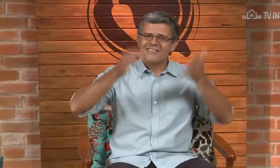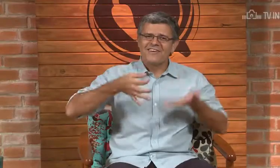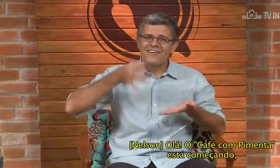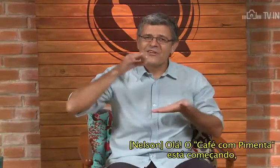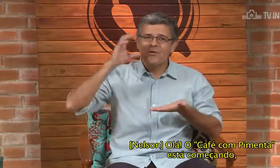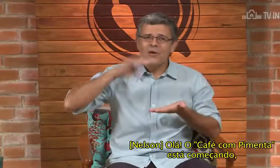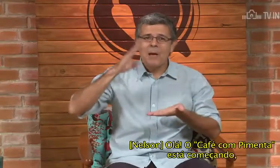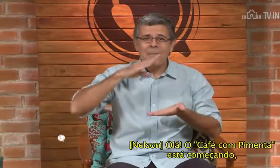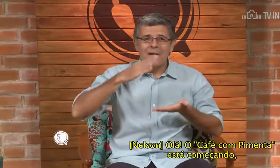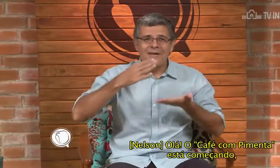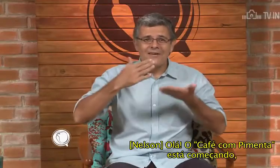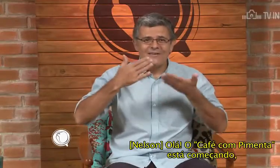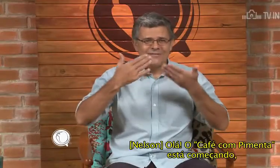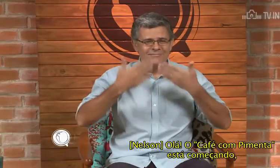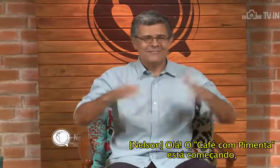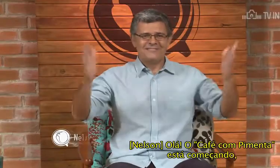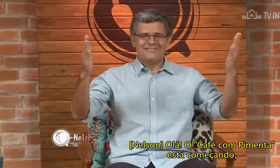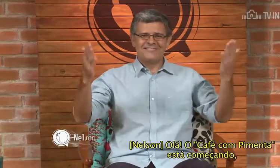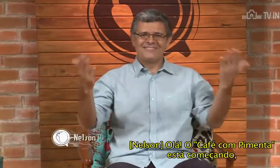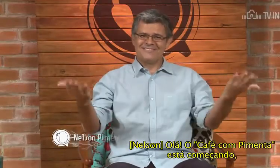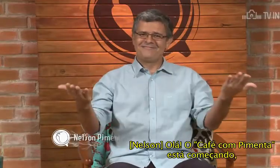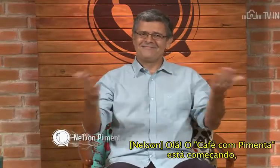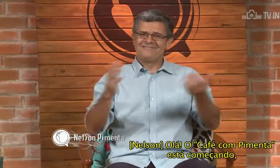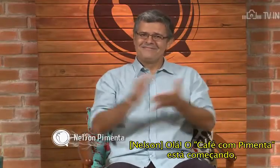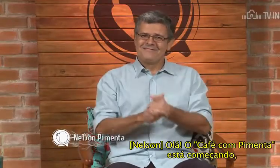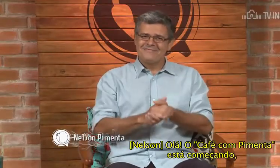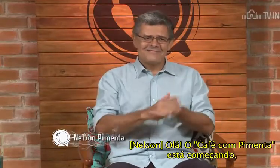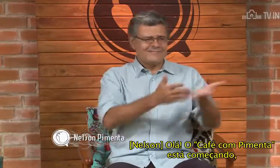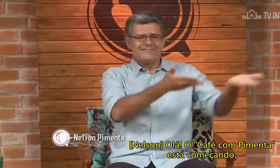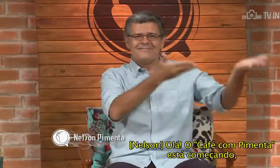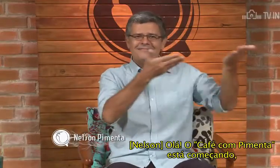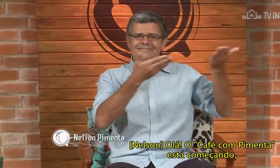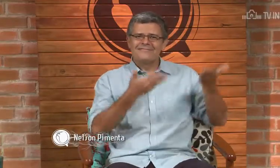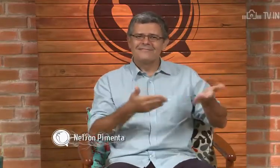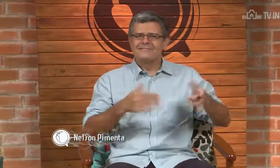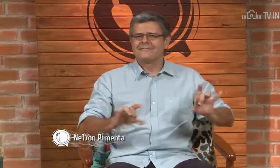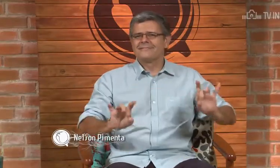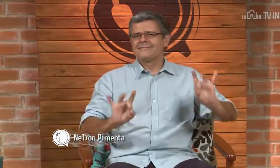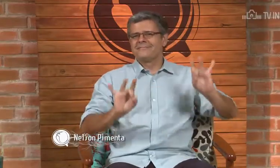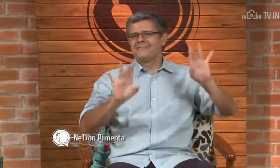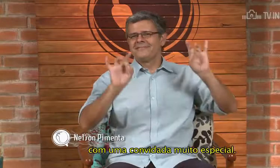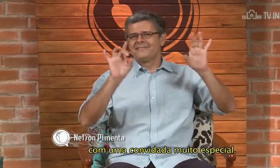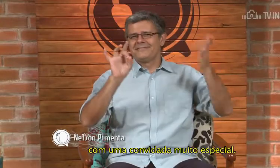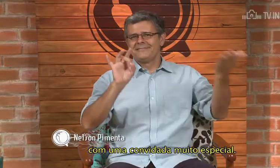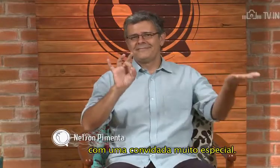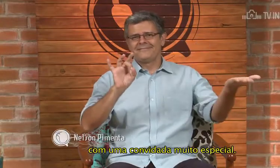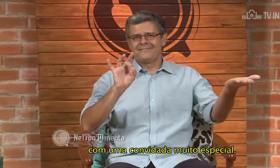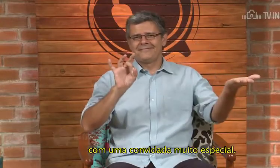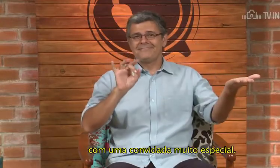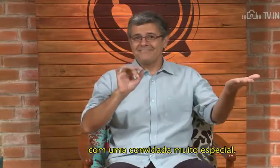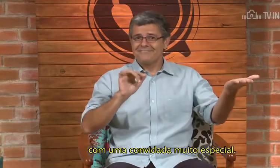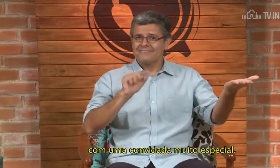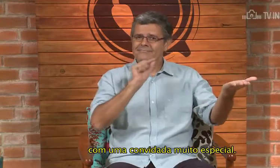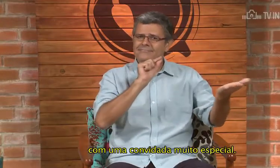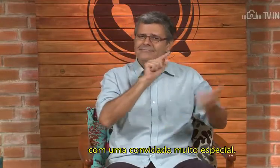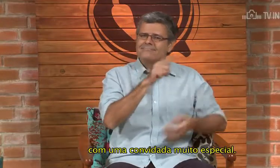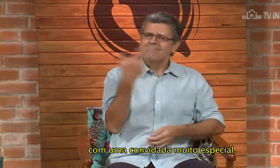Olá, o café com pimenta está começando com uma convidada muito especial.